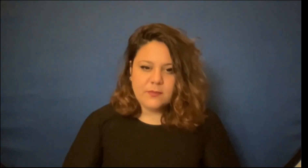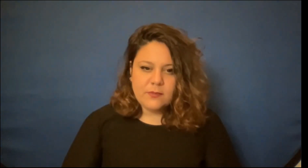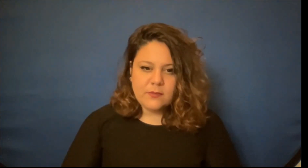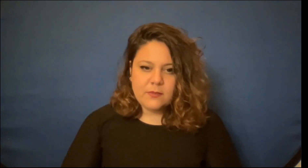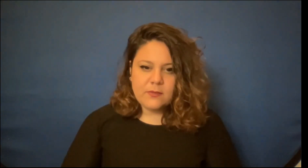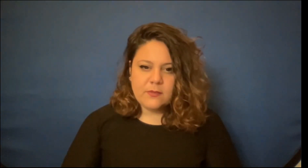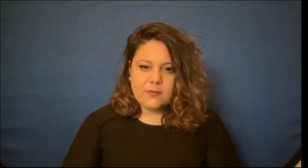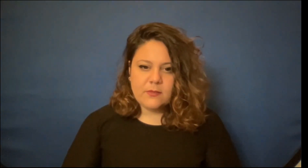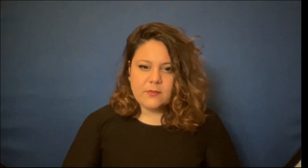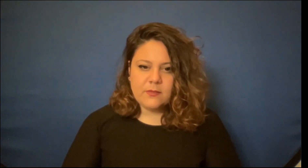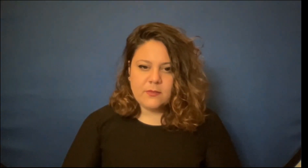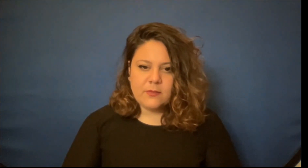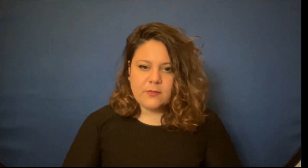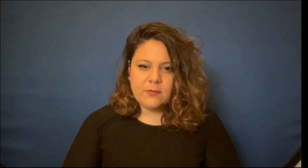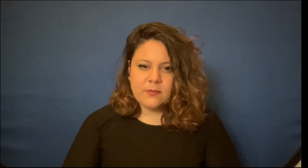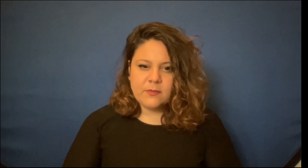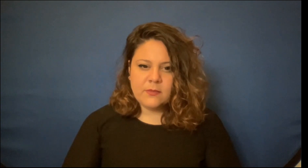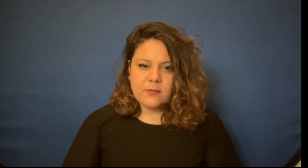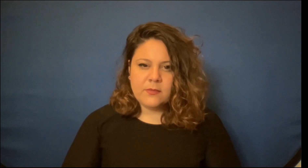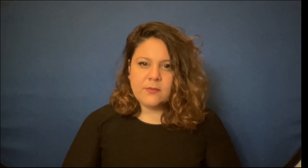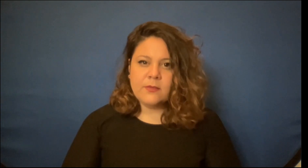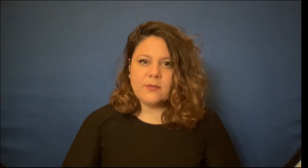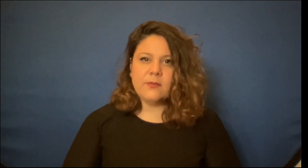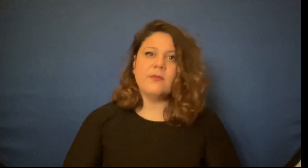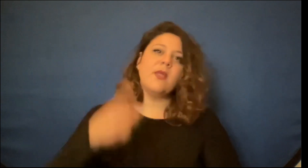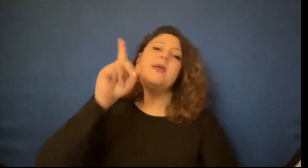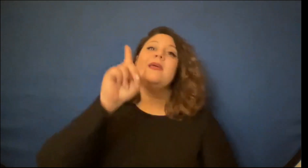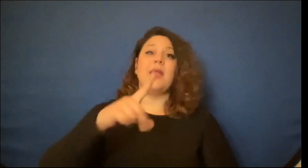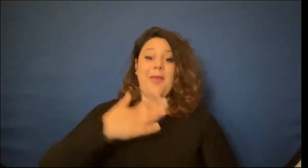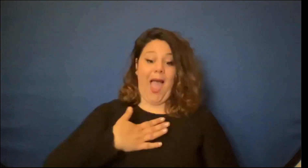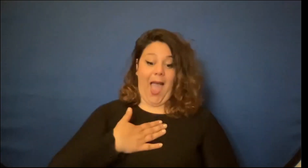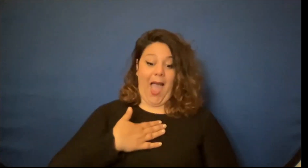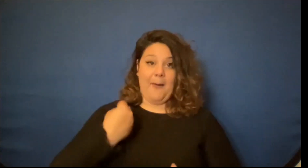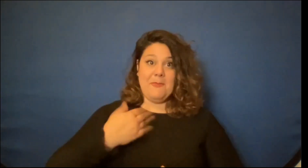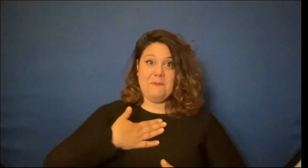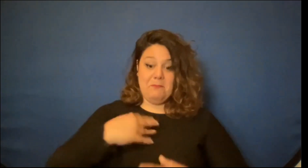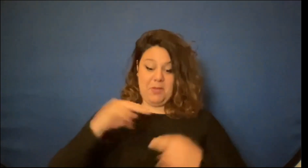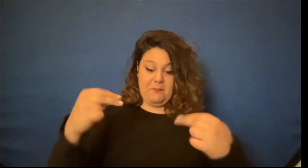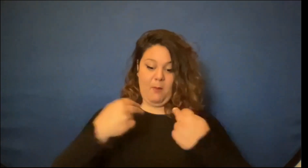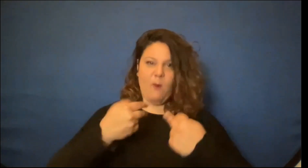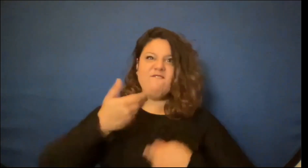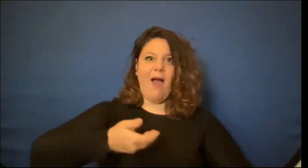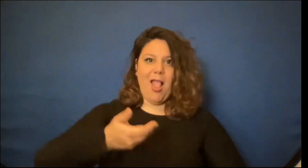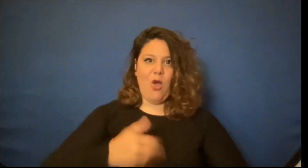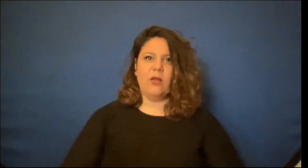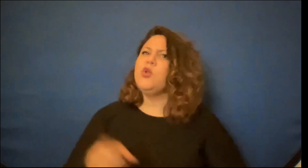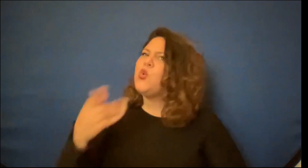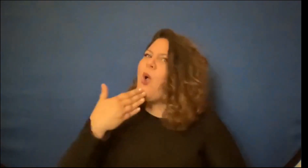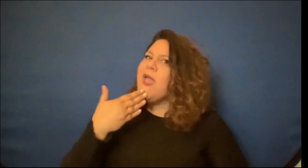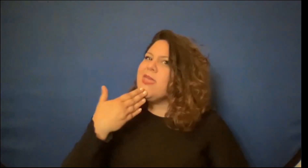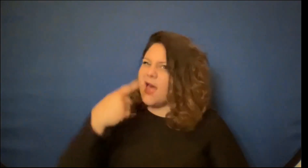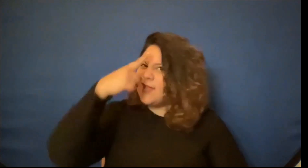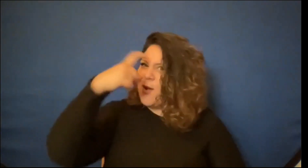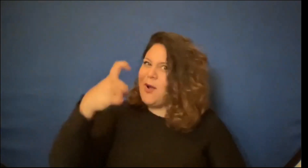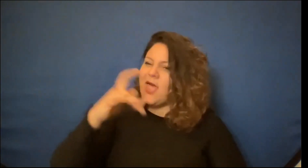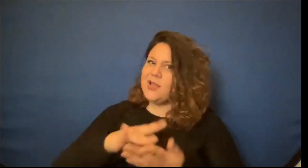gente y a valorarme a mí misma. ¿Y cuántos años tenías? ¿Te acuerdas